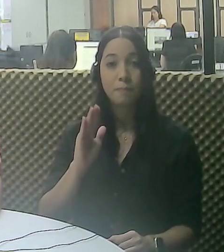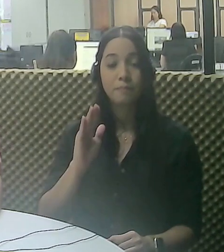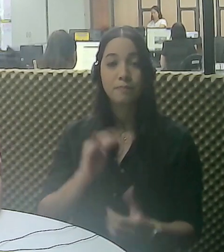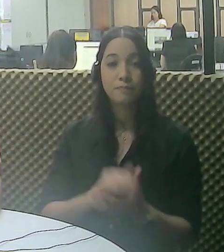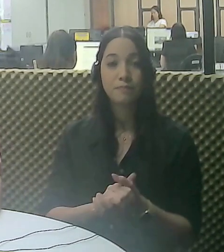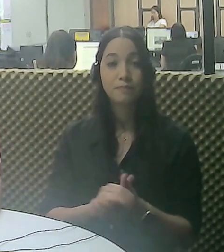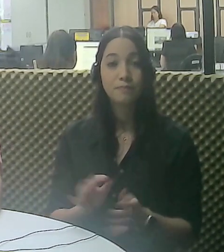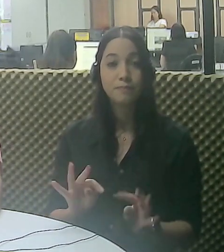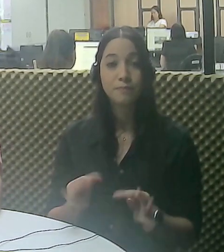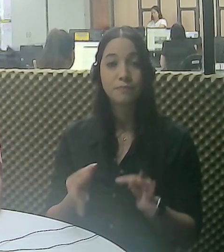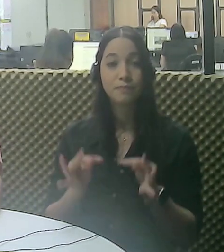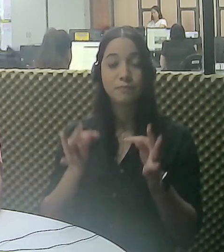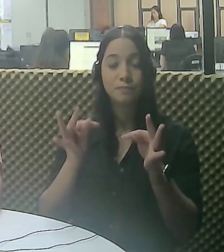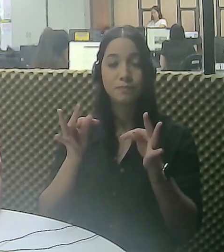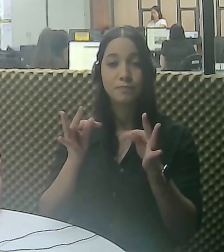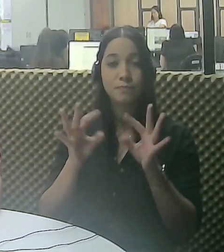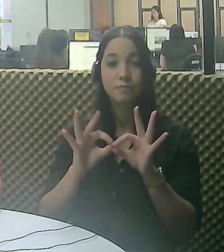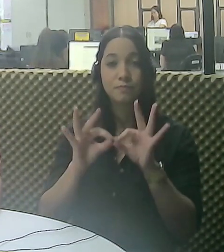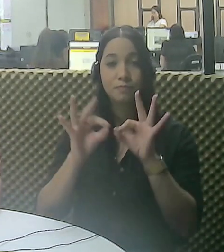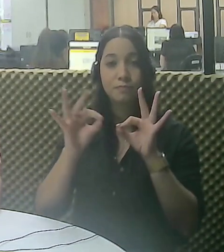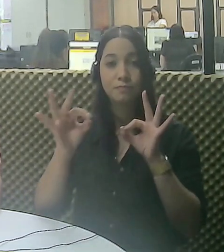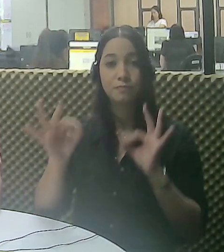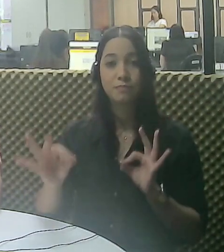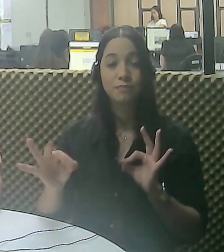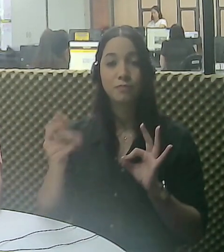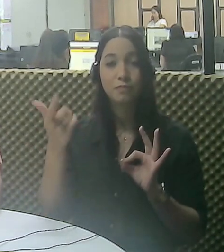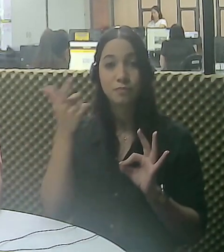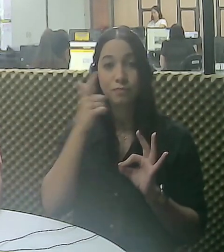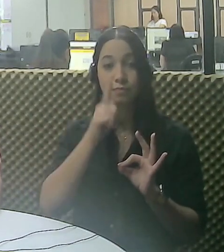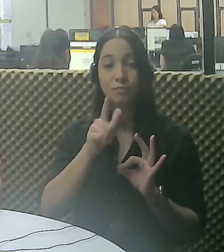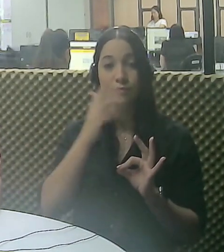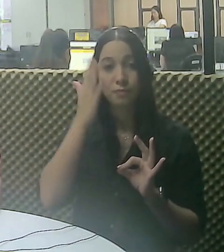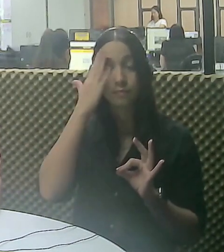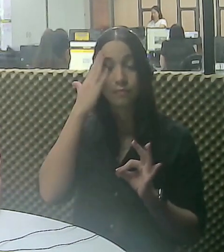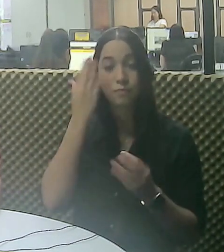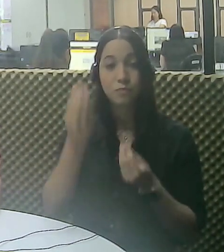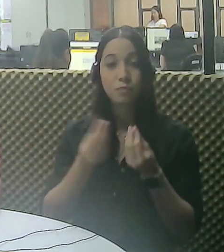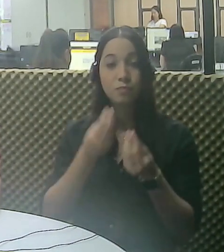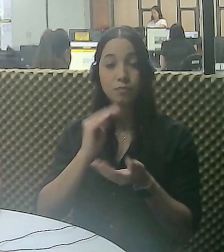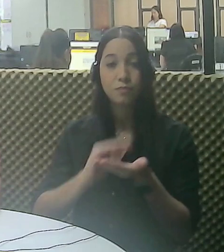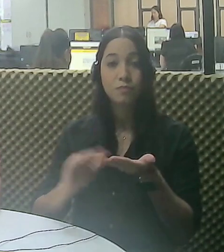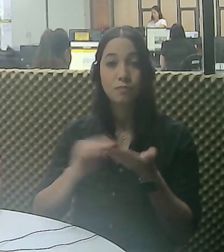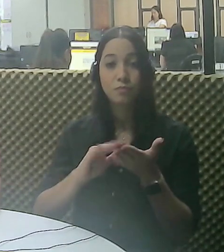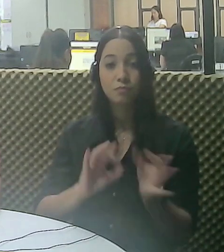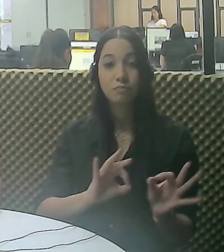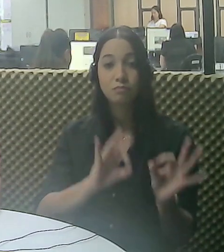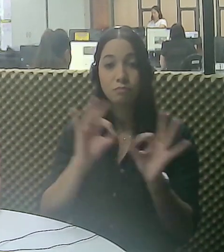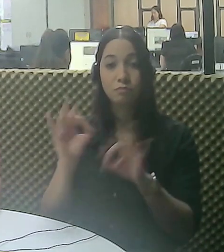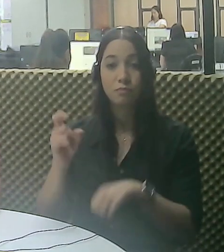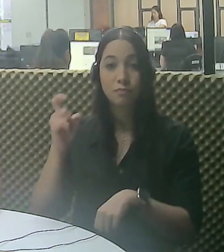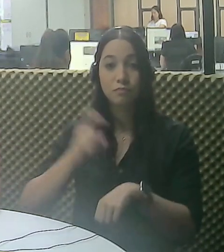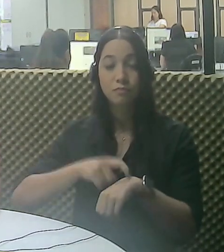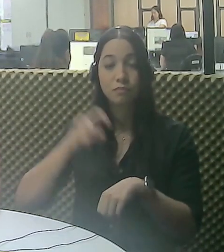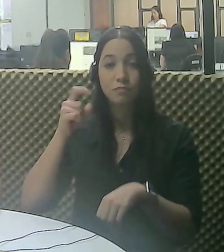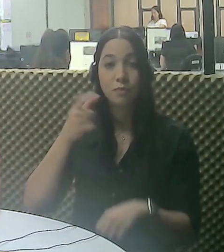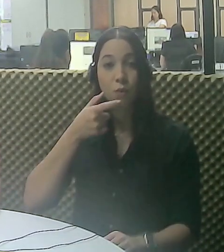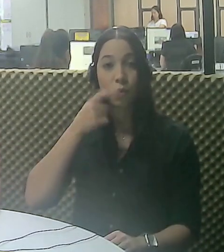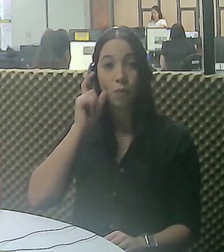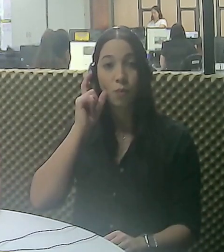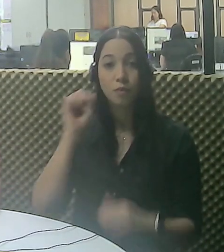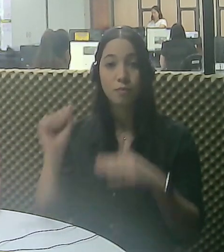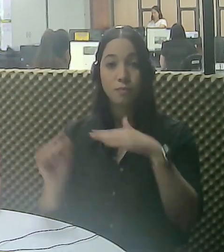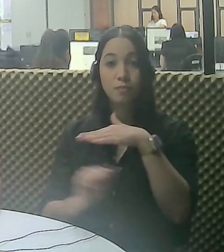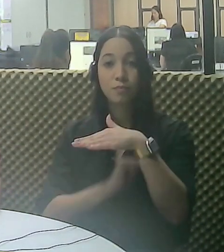A tecnologia ultrassônica permite a medição à distância e acompanhamento do consumo em tempo real. Ontem, a